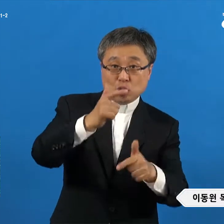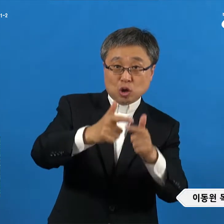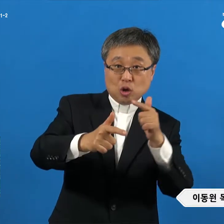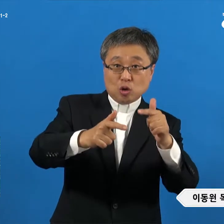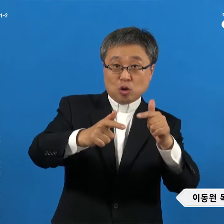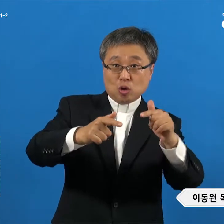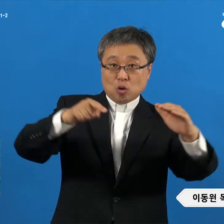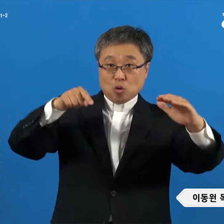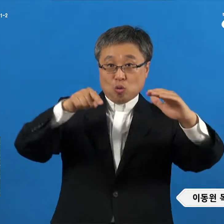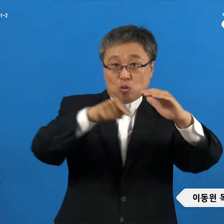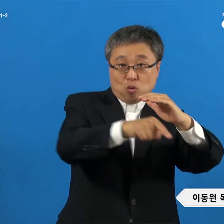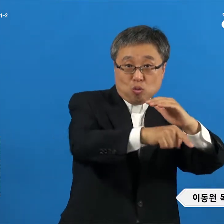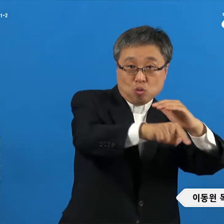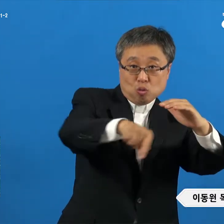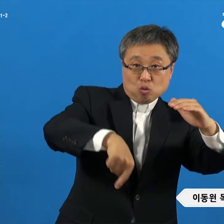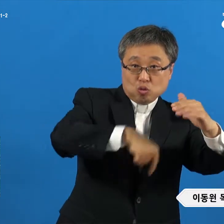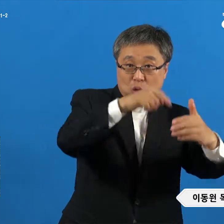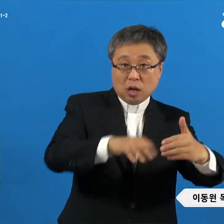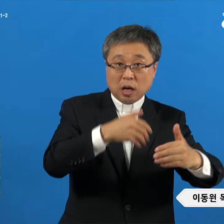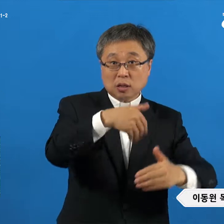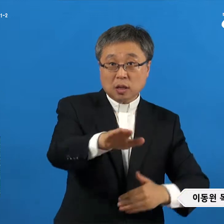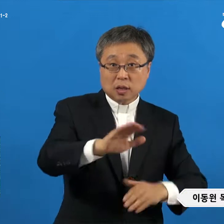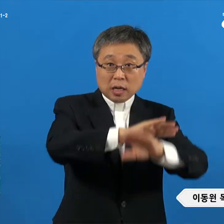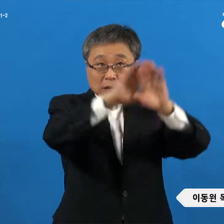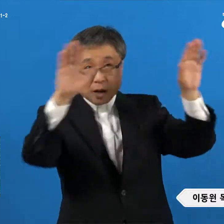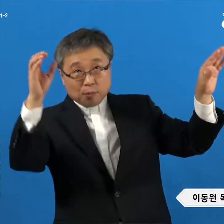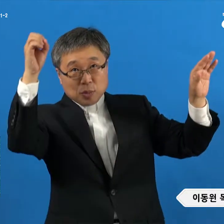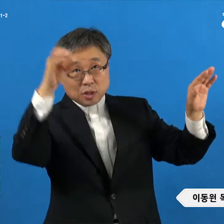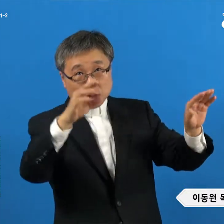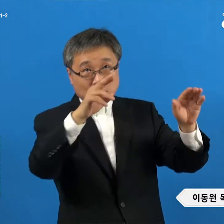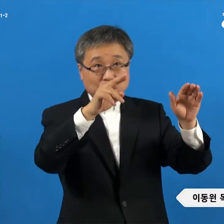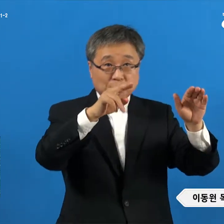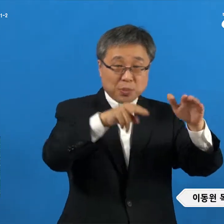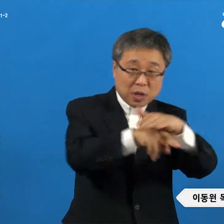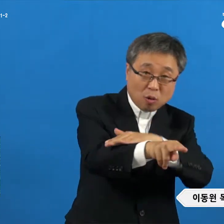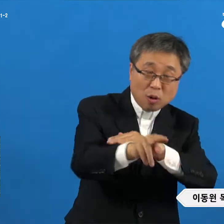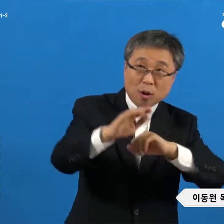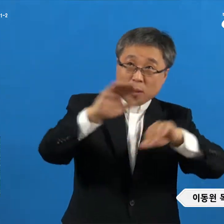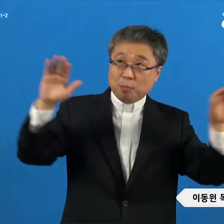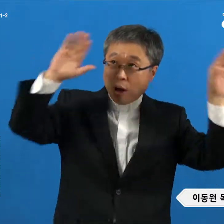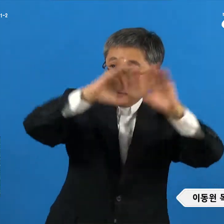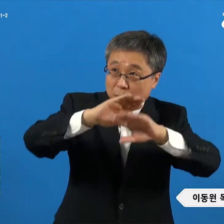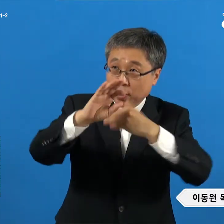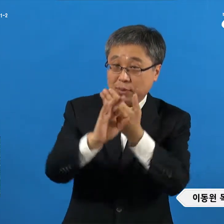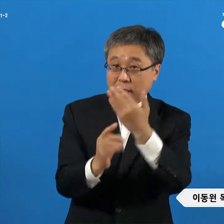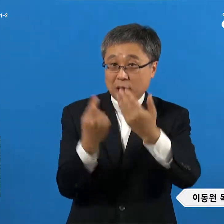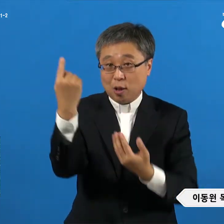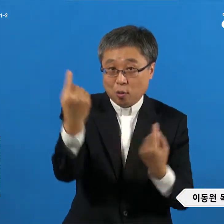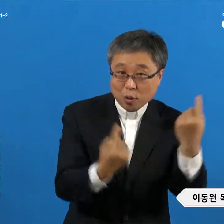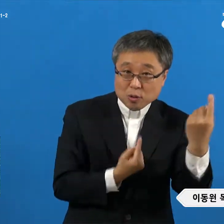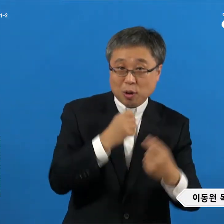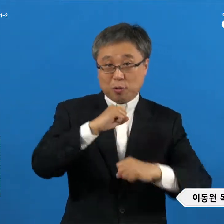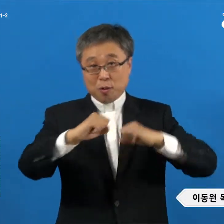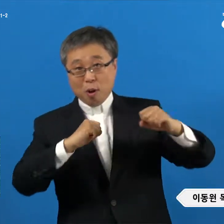네, 낮에는 시간을 보내고 빛을 피하고, 밤이면 나와서 거기서 활동을 하고, 그리고 먹을 것을